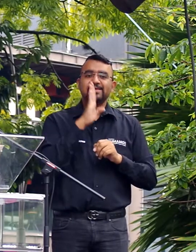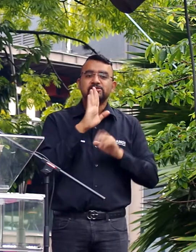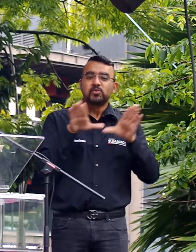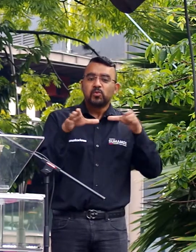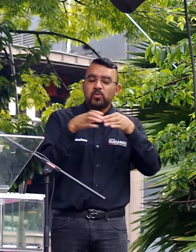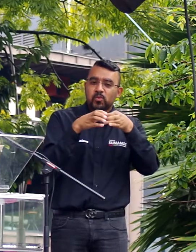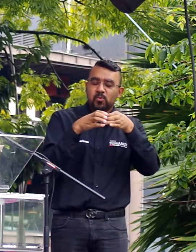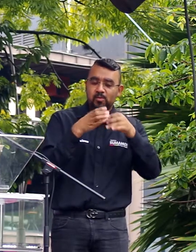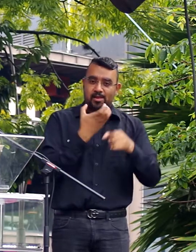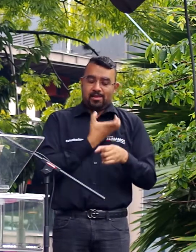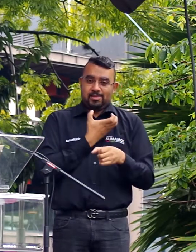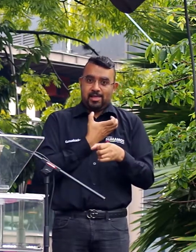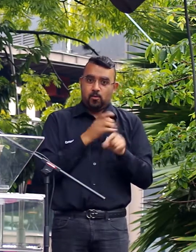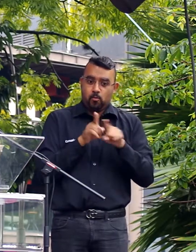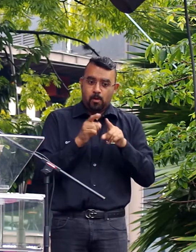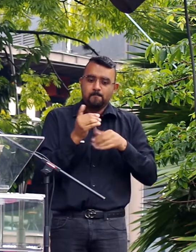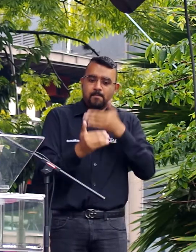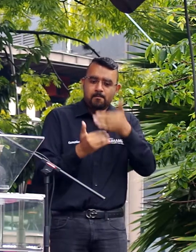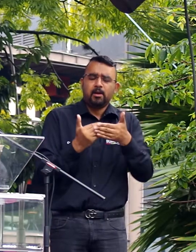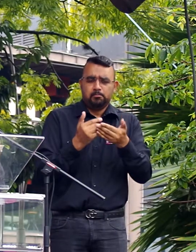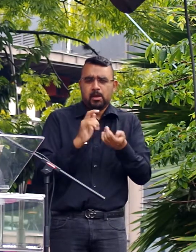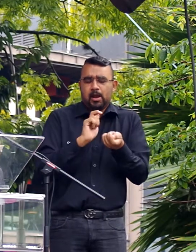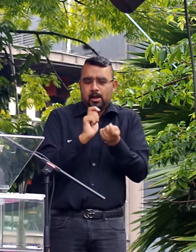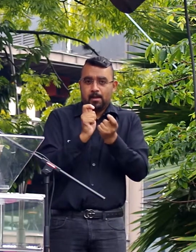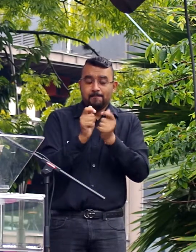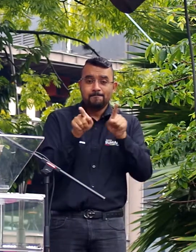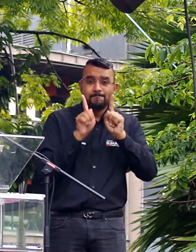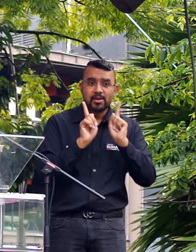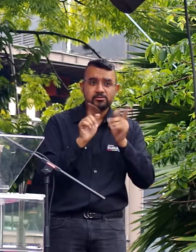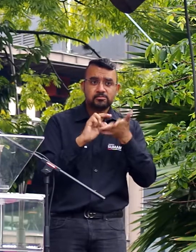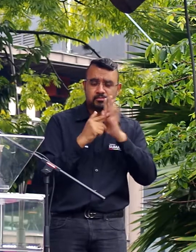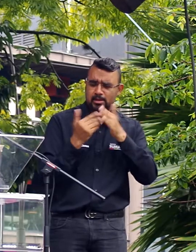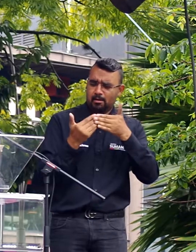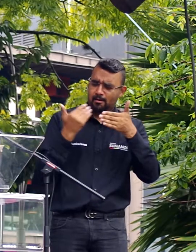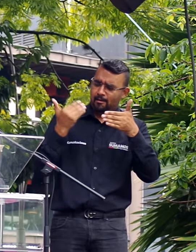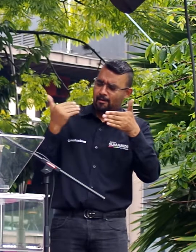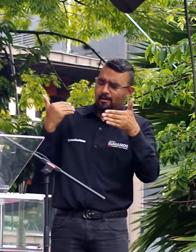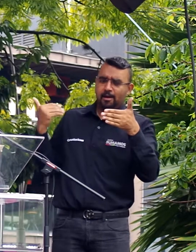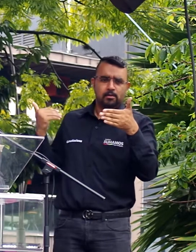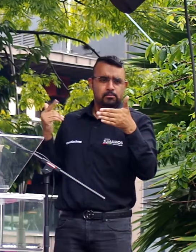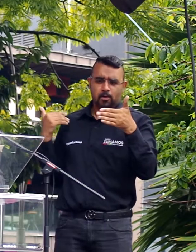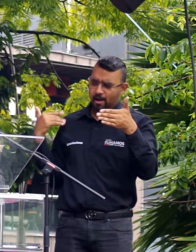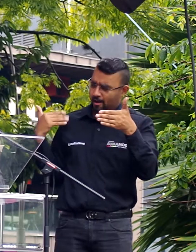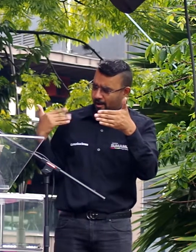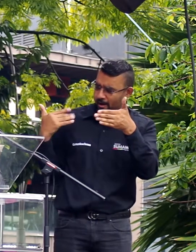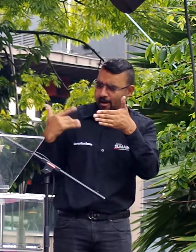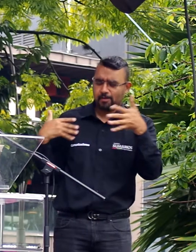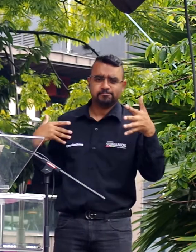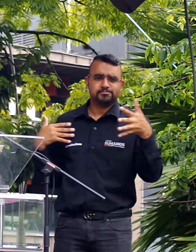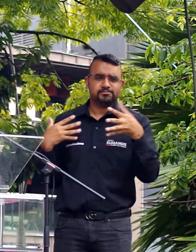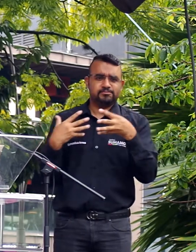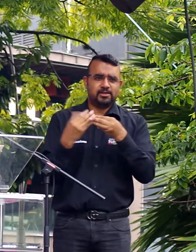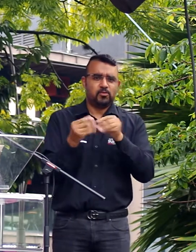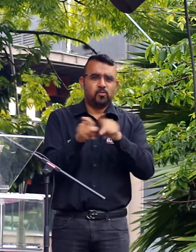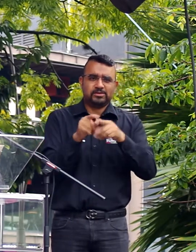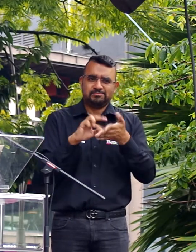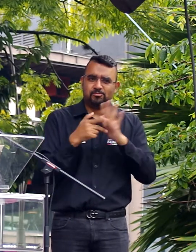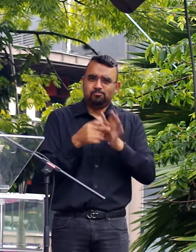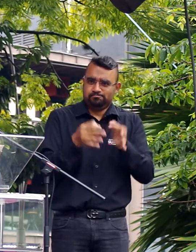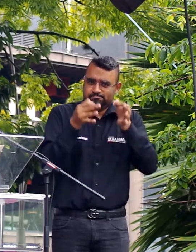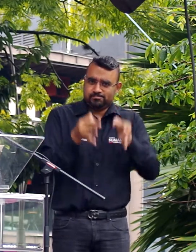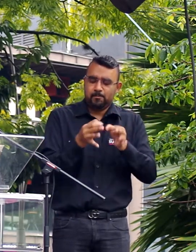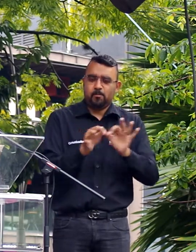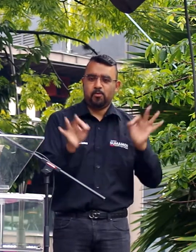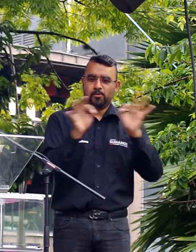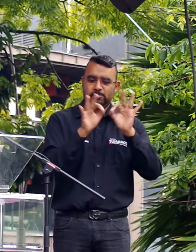municipio, se construyen cambios, pero no se hace un municipio de un día para otro. Solo en ese momento